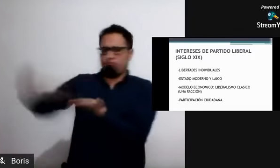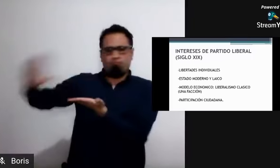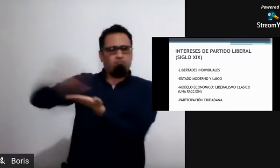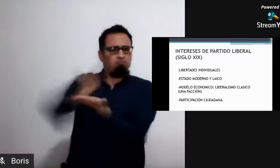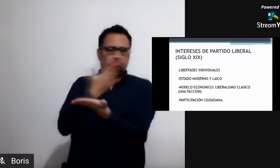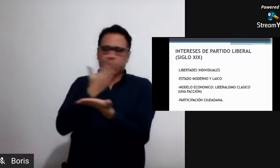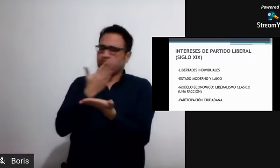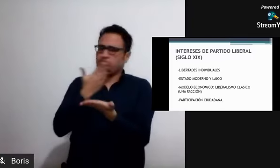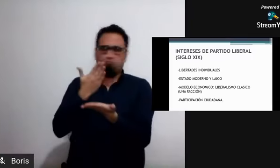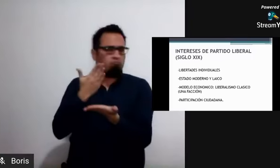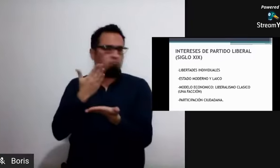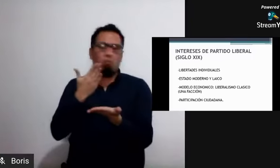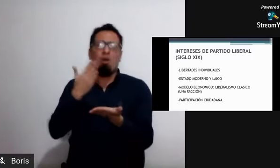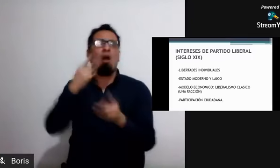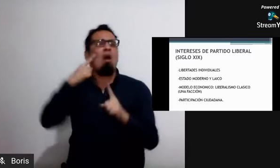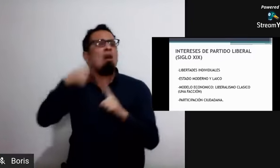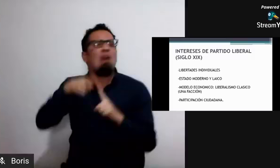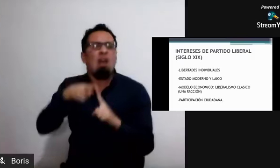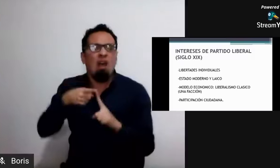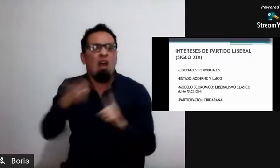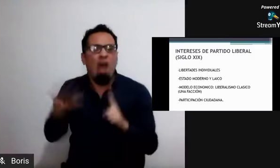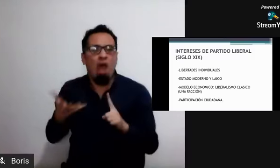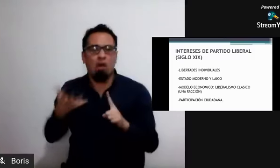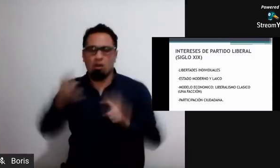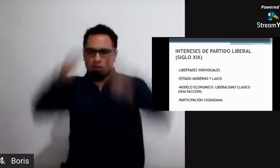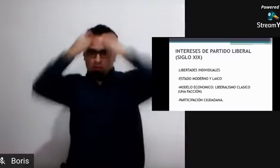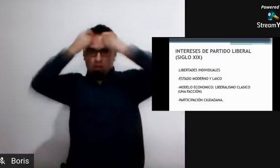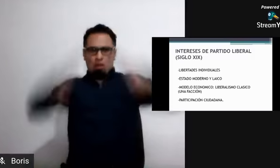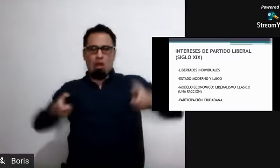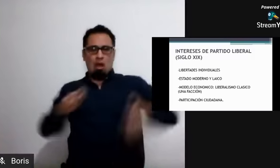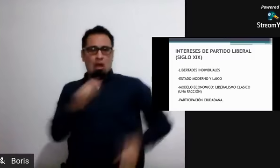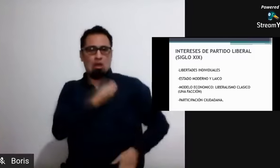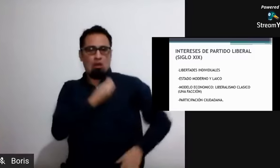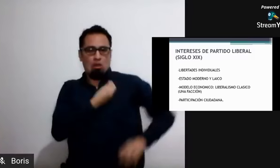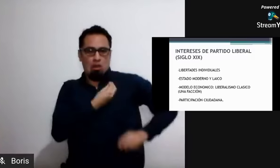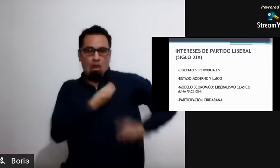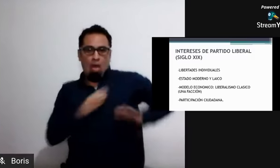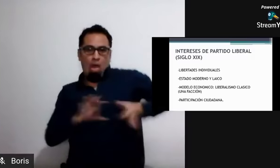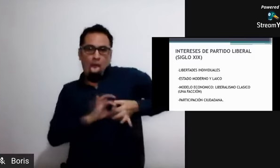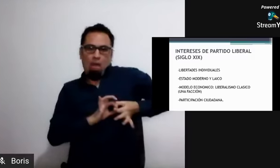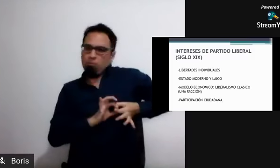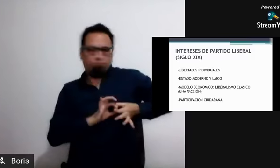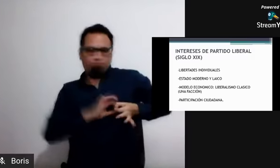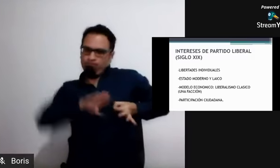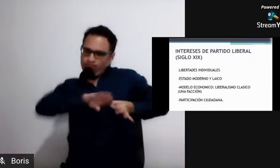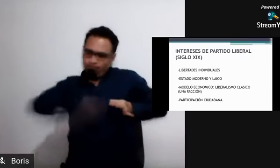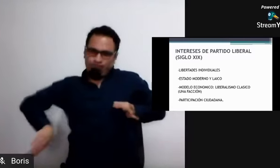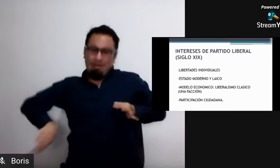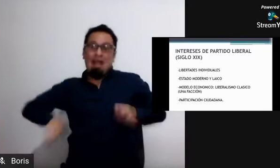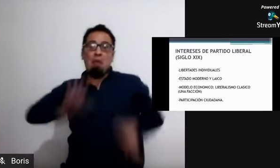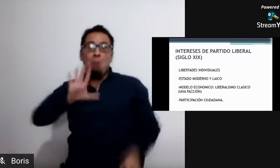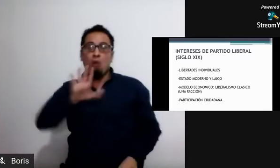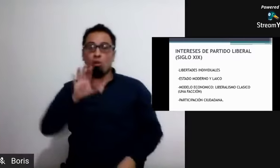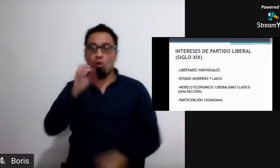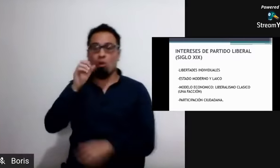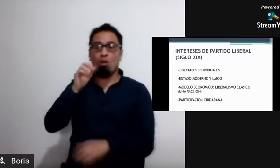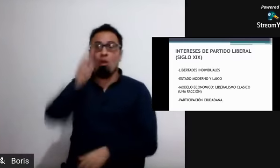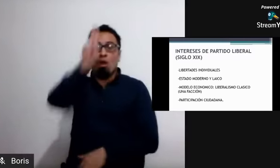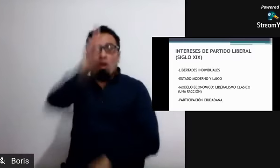laico, que ya no dependiera por completo para tomar las decisiones de la religión católica, sino que